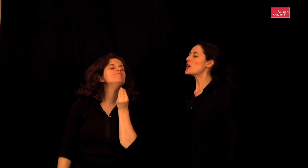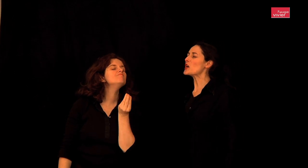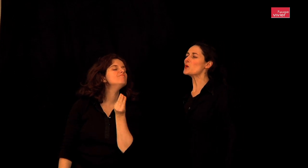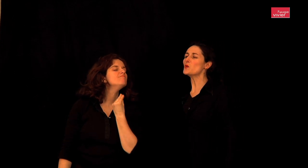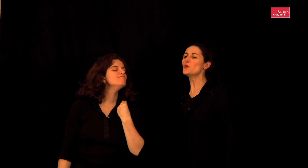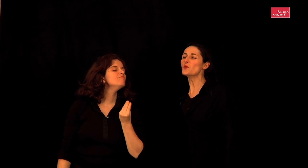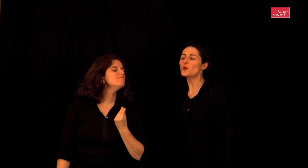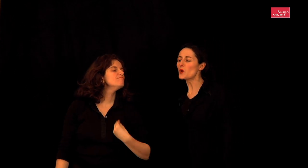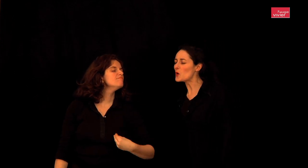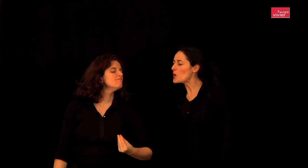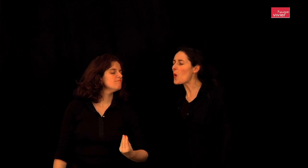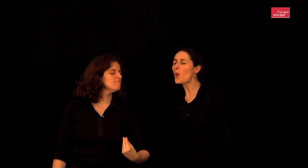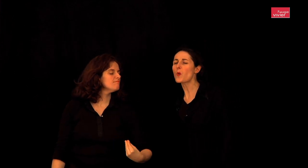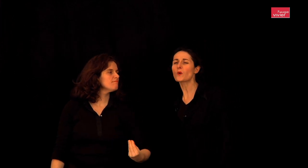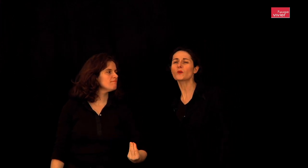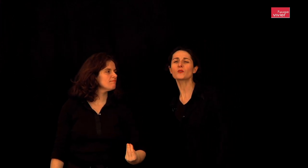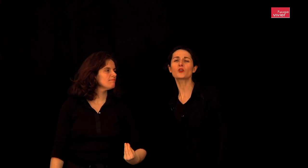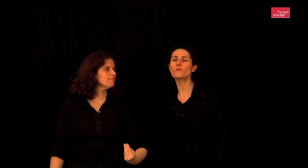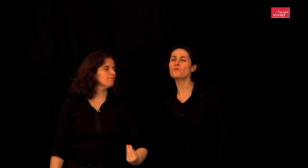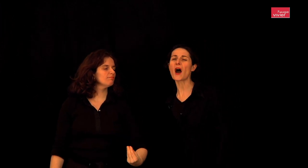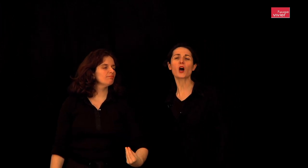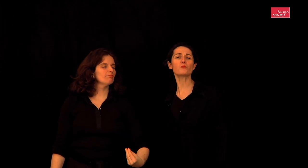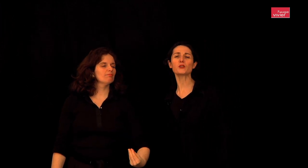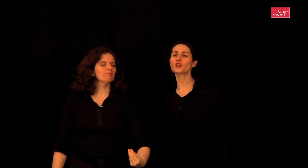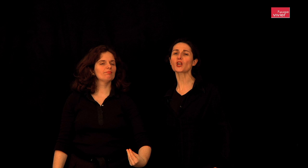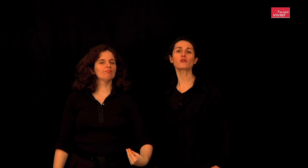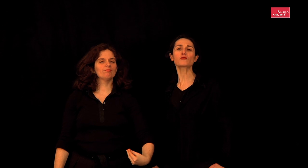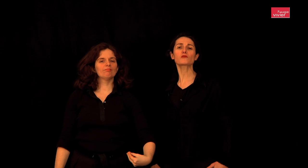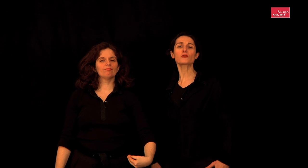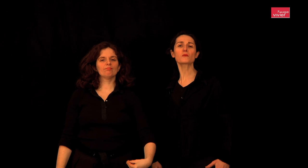et une longue barbichette.